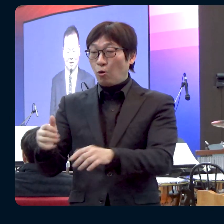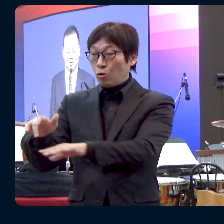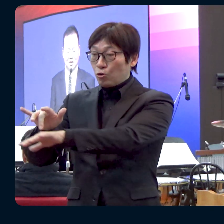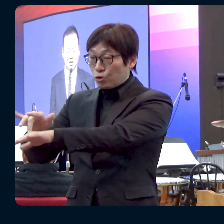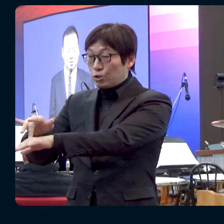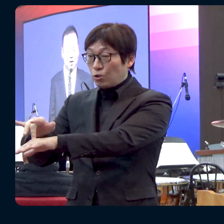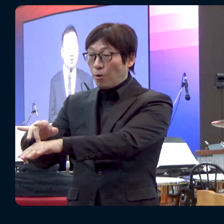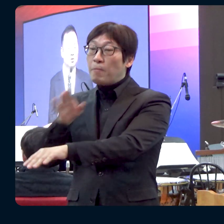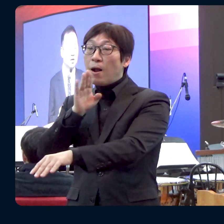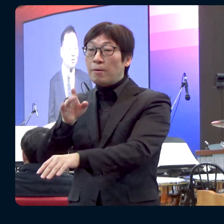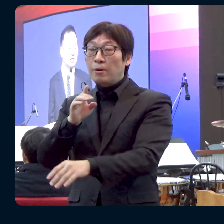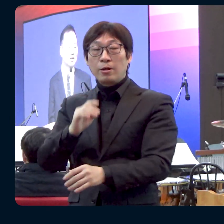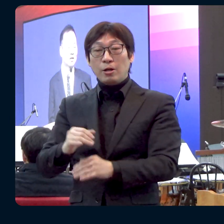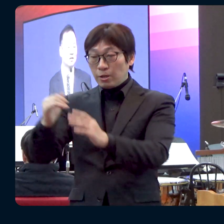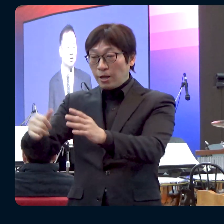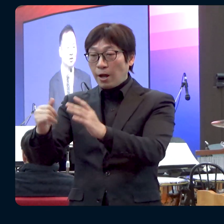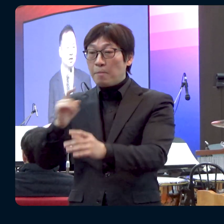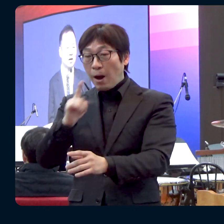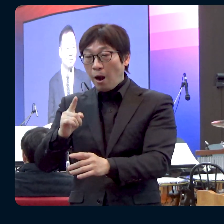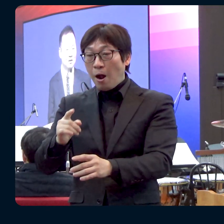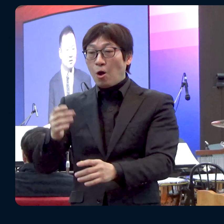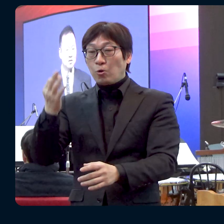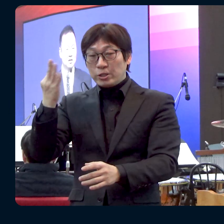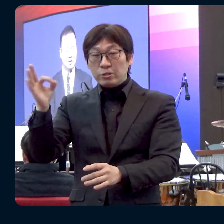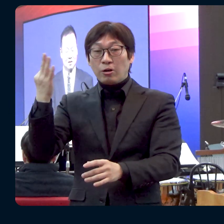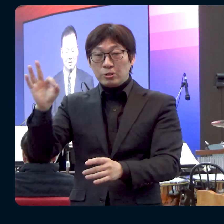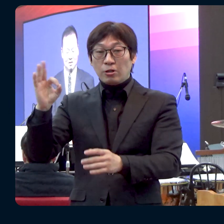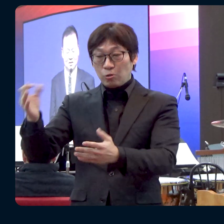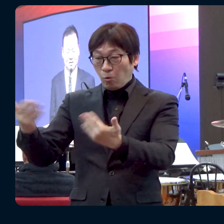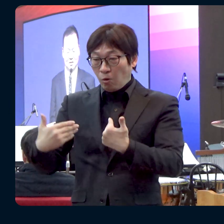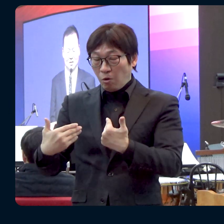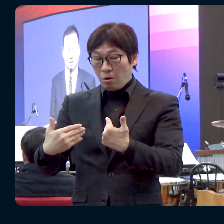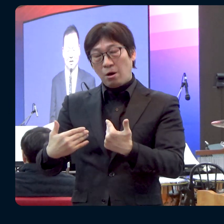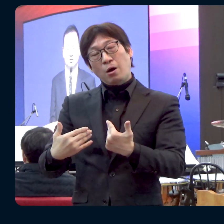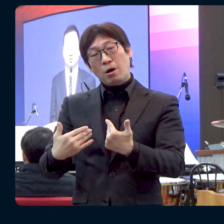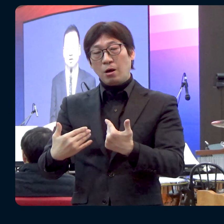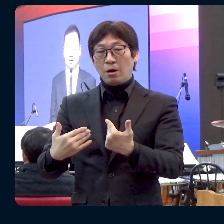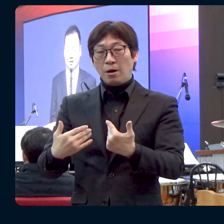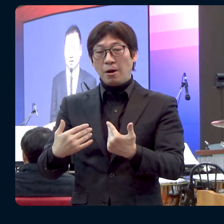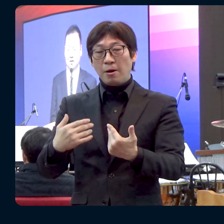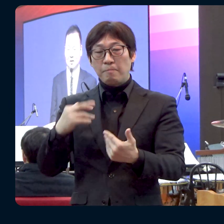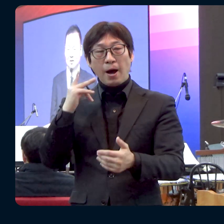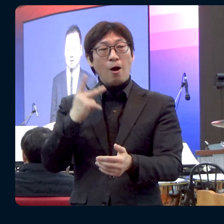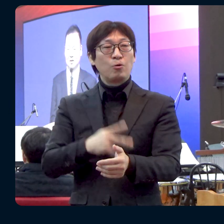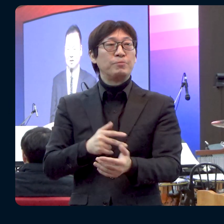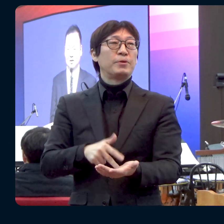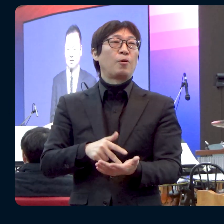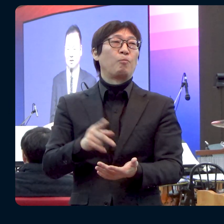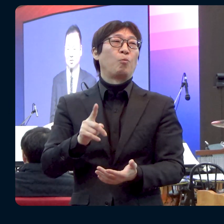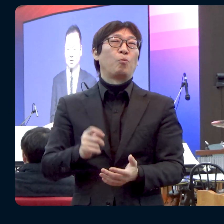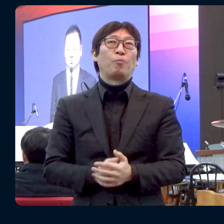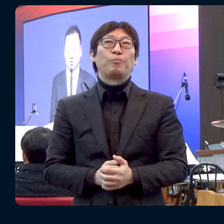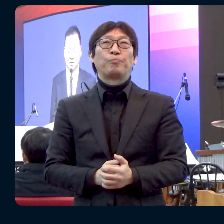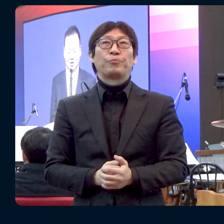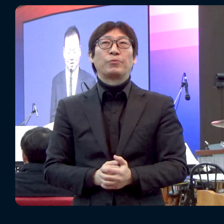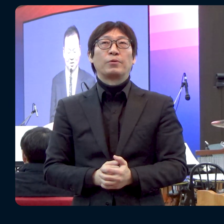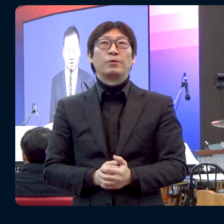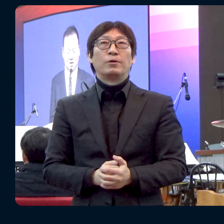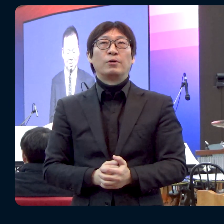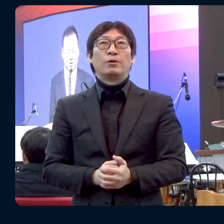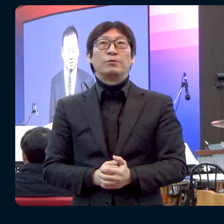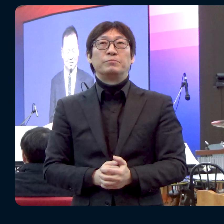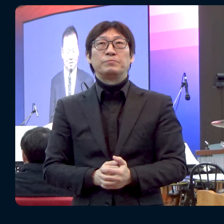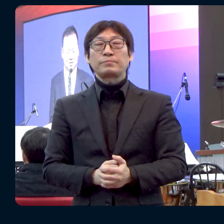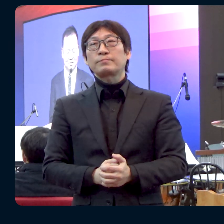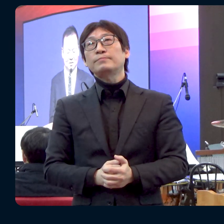맞다고 하잖아. 세상도 내가 옳다고 하잖아. 그러니까 내가 맞는 거잖아 하는 순간 우리는 무엇을